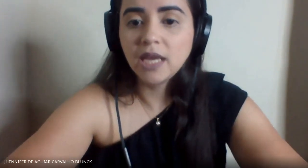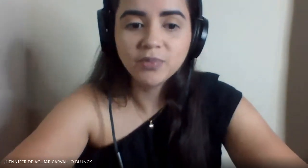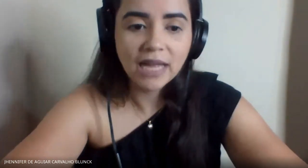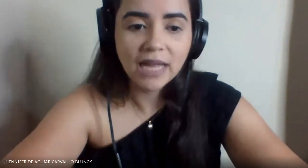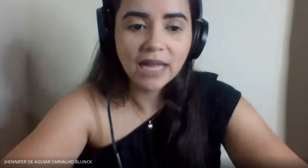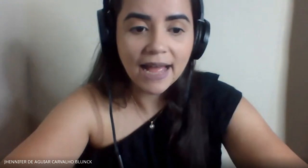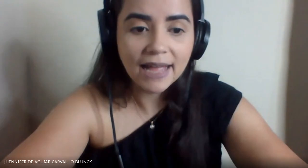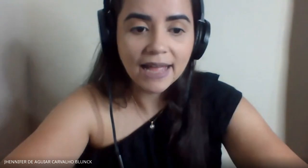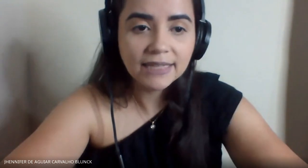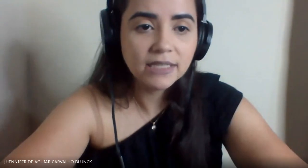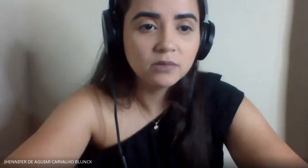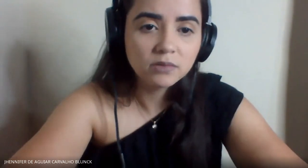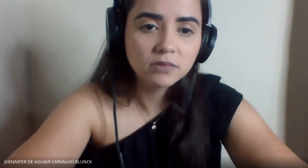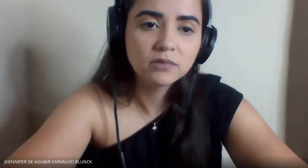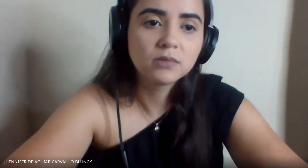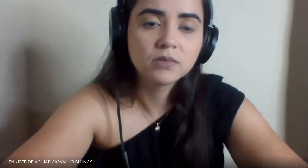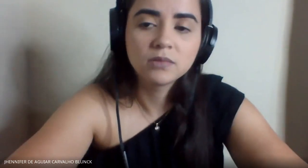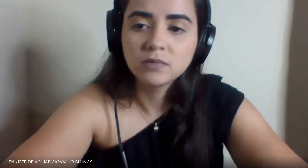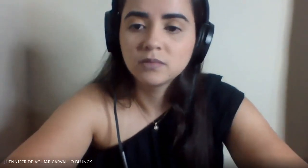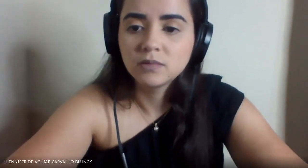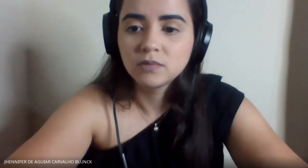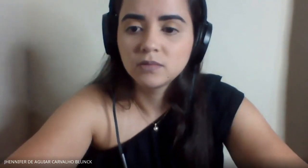Ninguém quer perguntar nada?